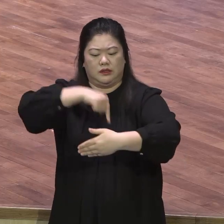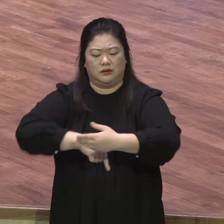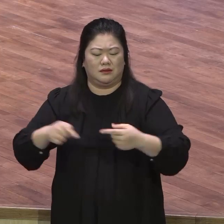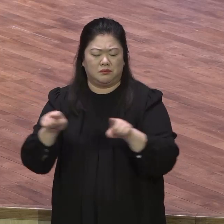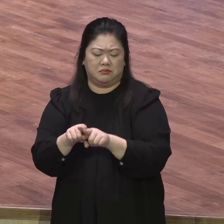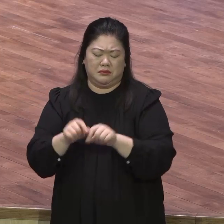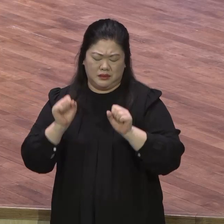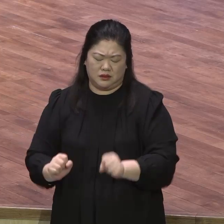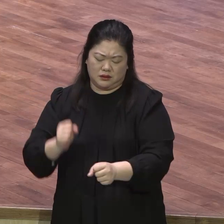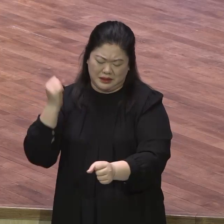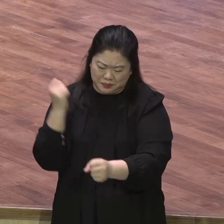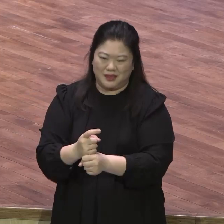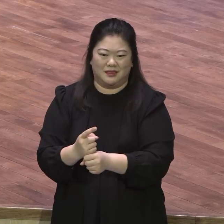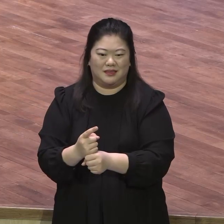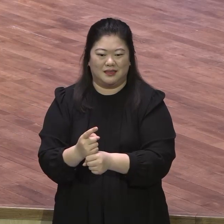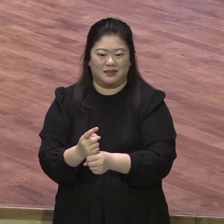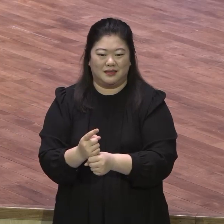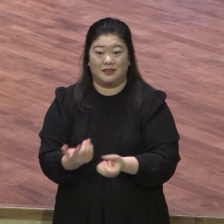계시겠습니다.